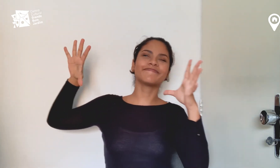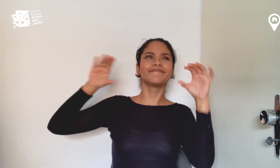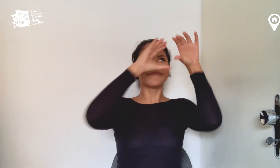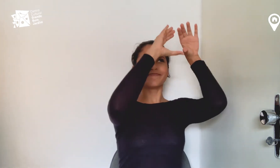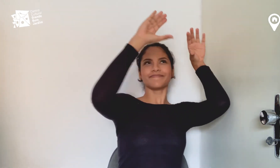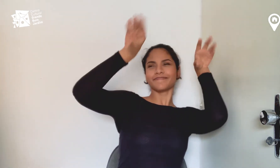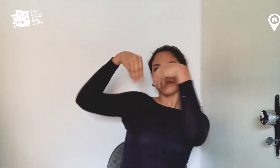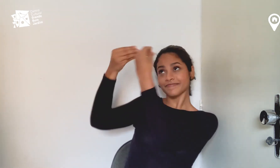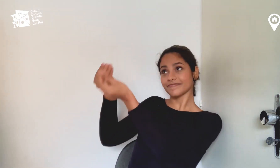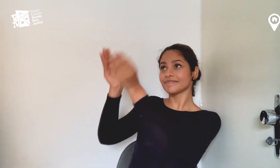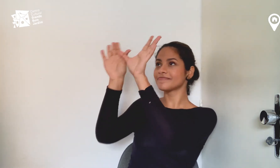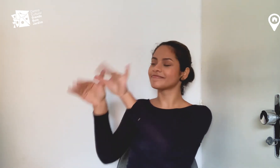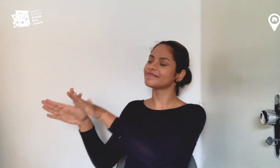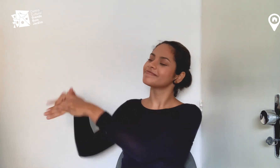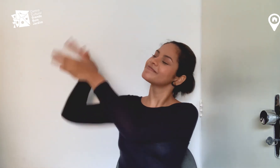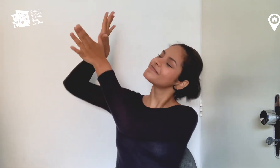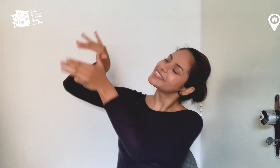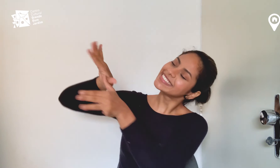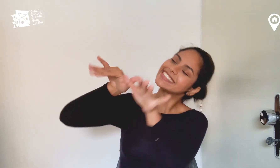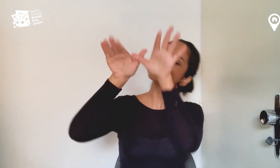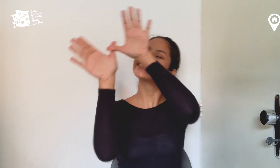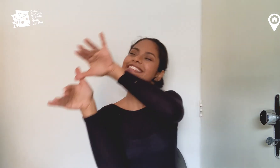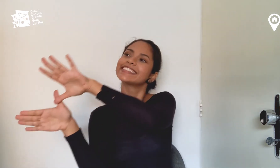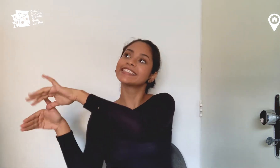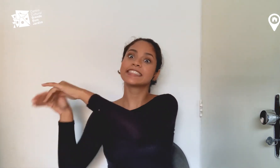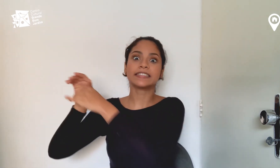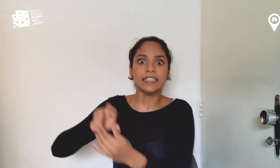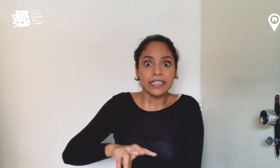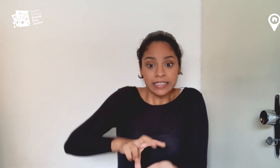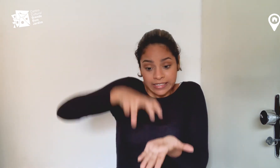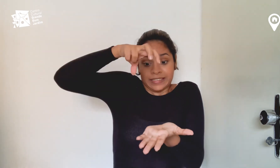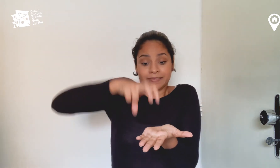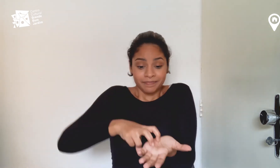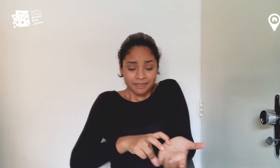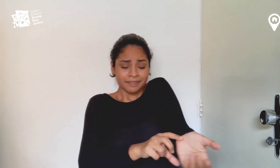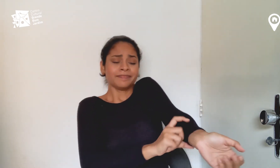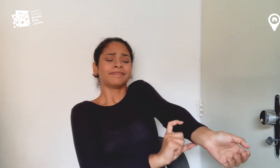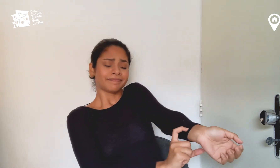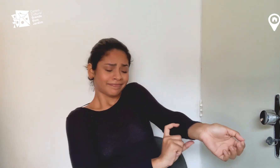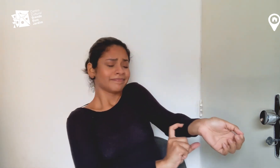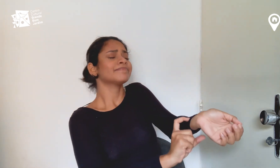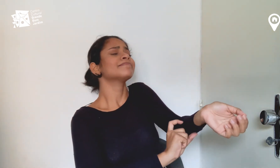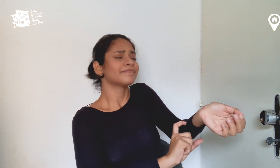e te deu céu pra viajar. Ele deu um pulinho, tava bem nervosinho. O